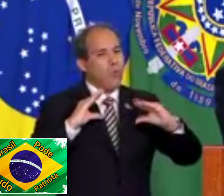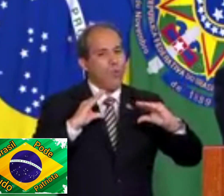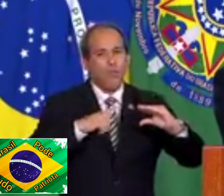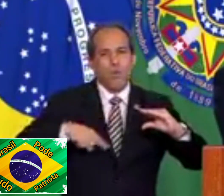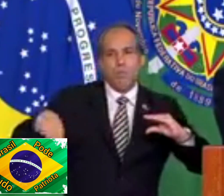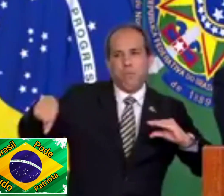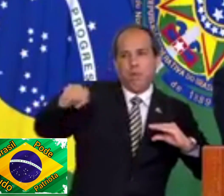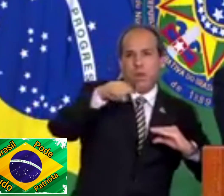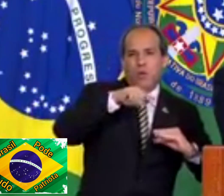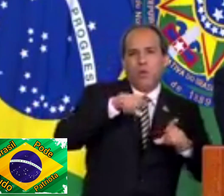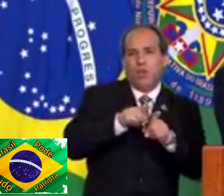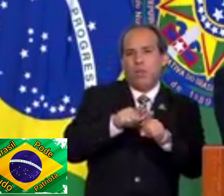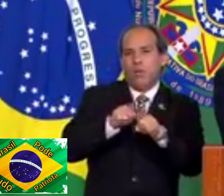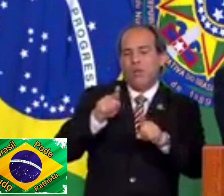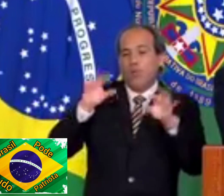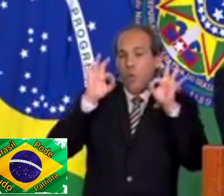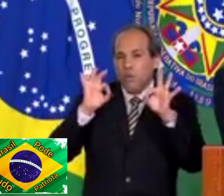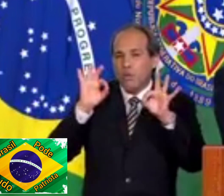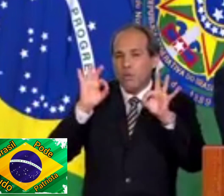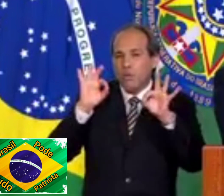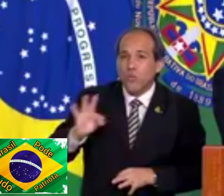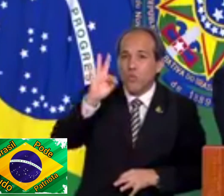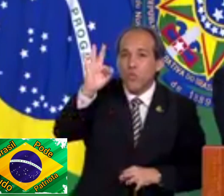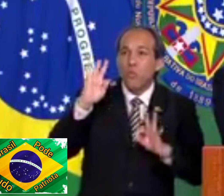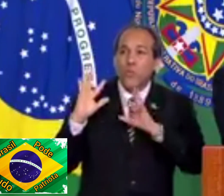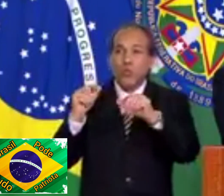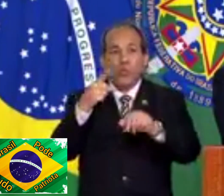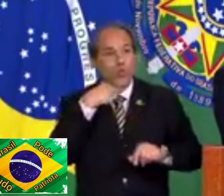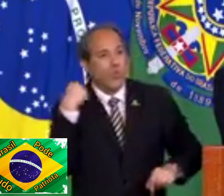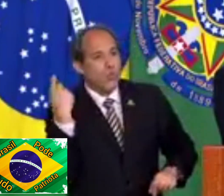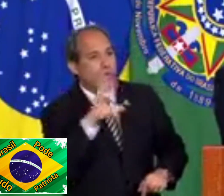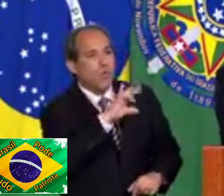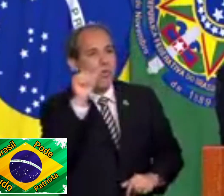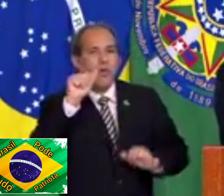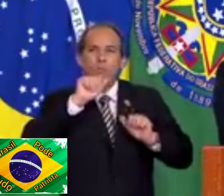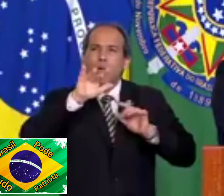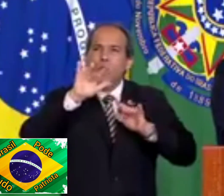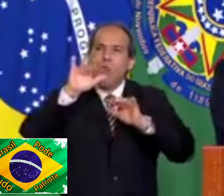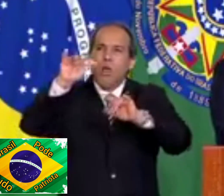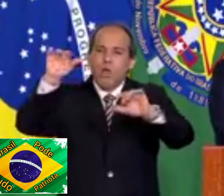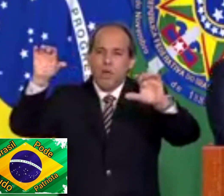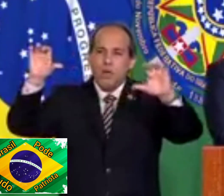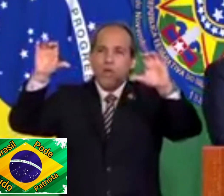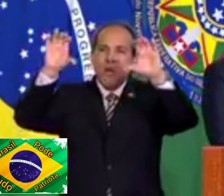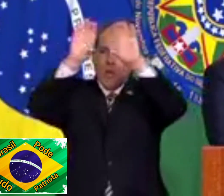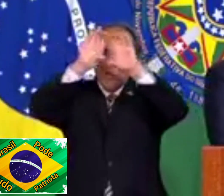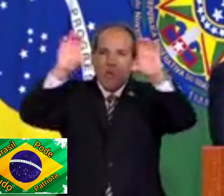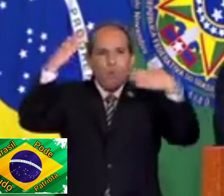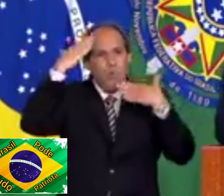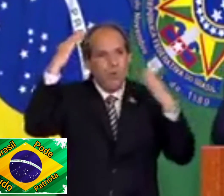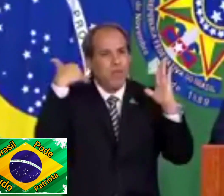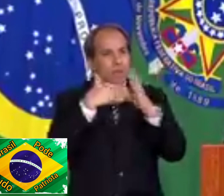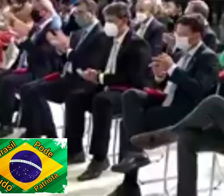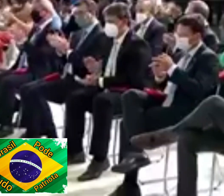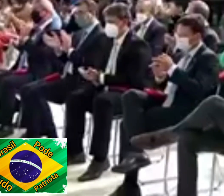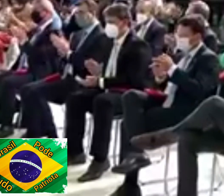um dia todos nós estaremos no paraíso. Muito obrigado a todos vocês.